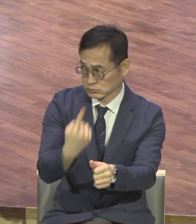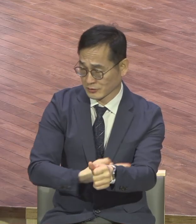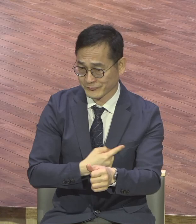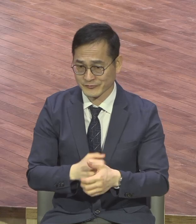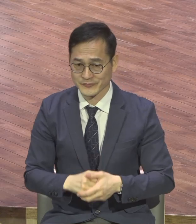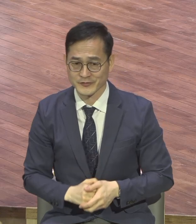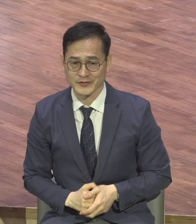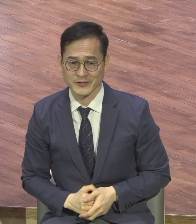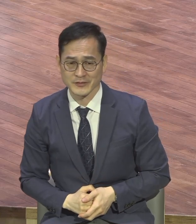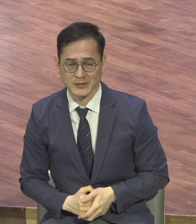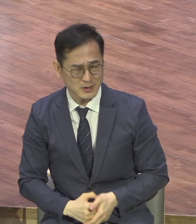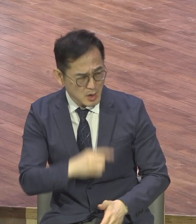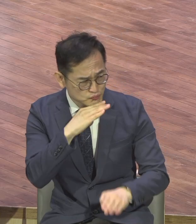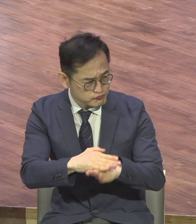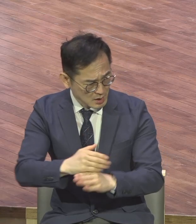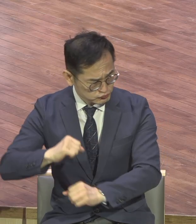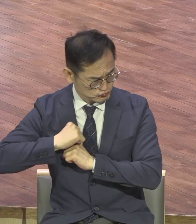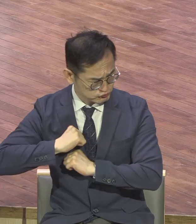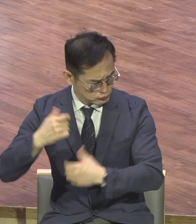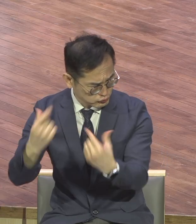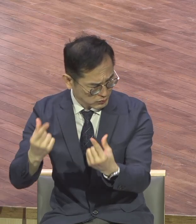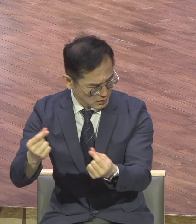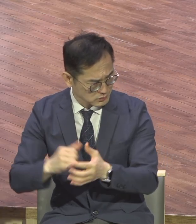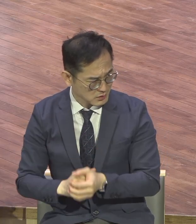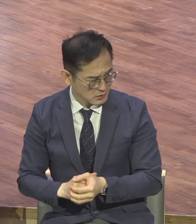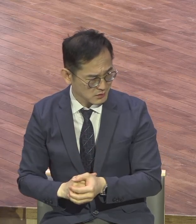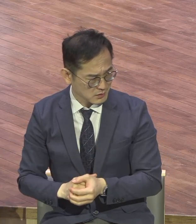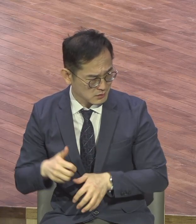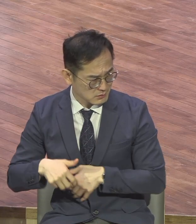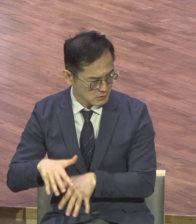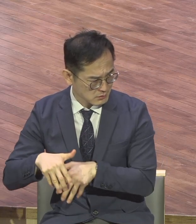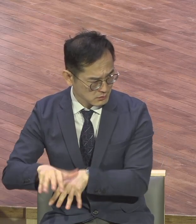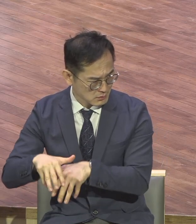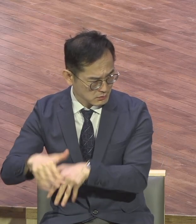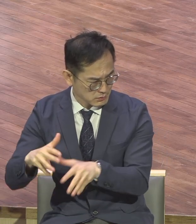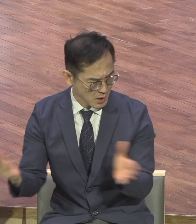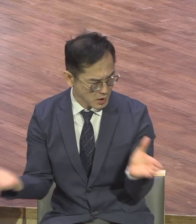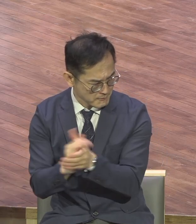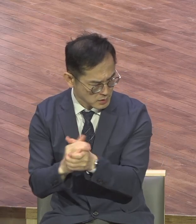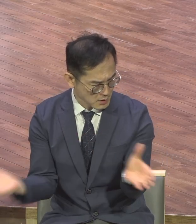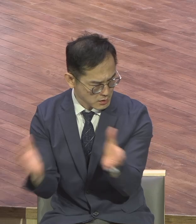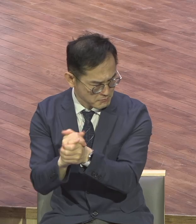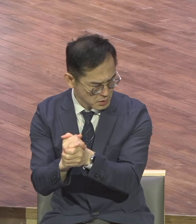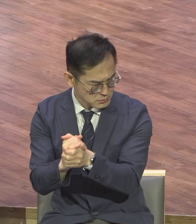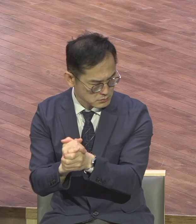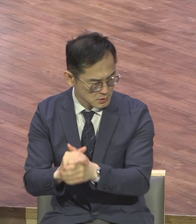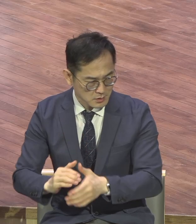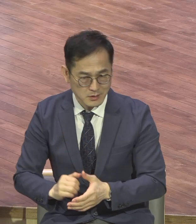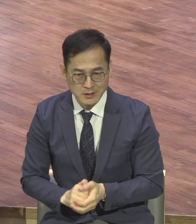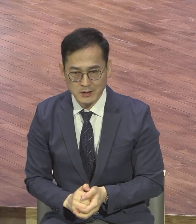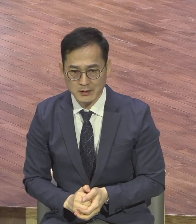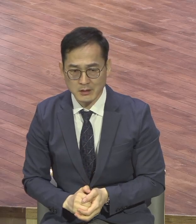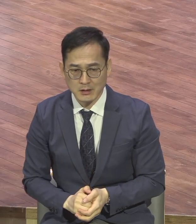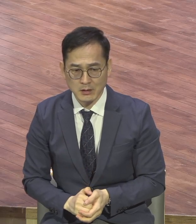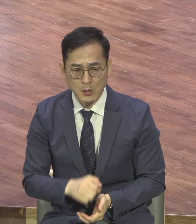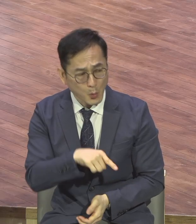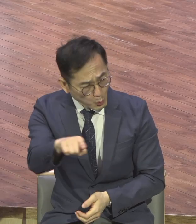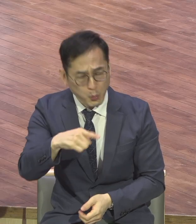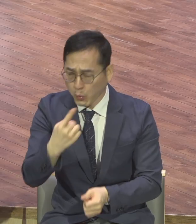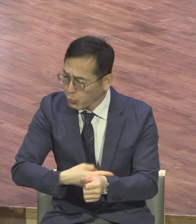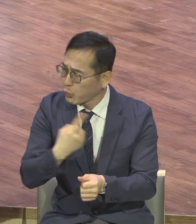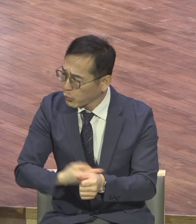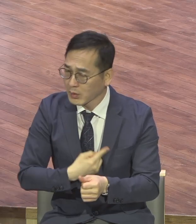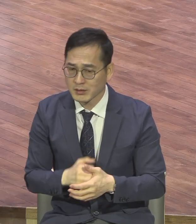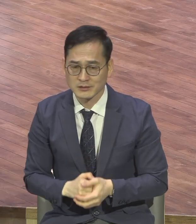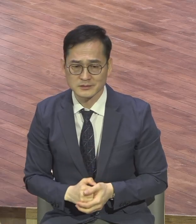무슨 북한 군인들도 아니고 왜 이렇게 일체 이렇게 하나 돼가지고 쫙쫙 하나. 그래, 자기들 합니다.